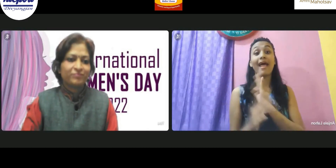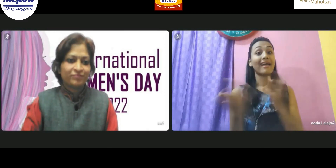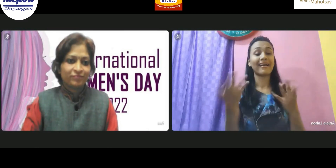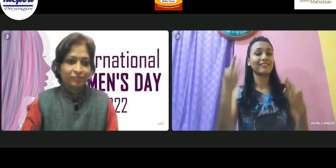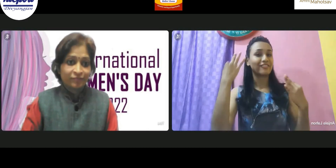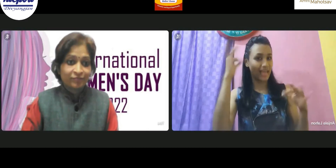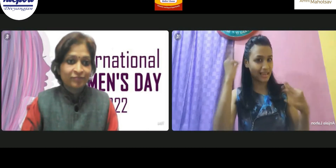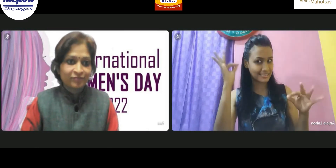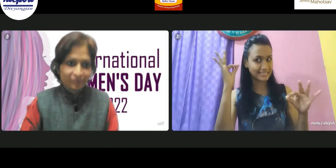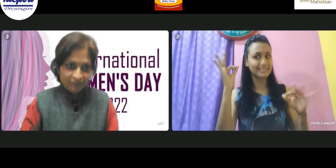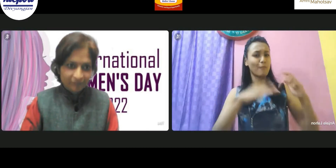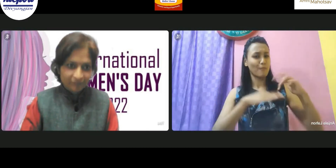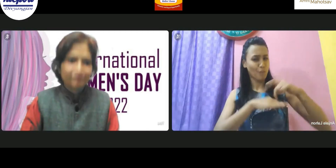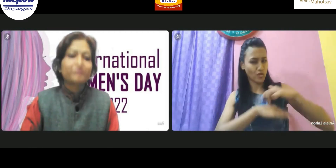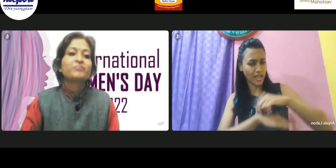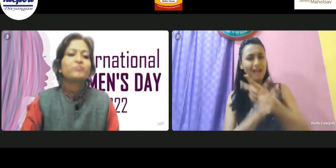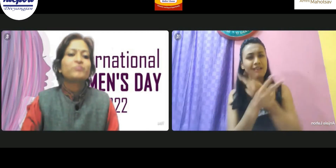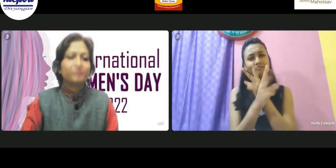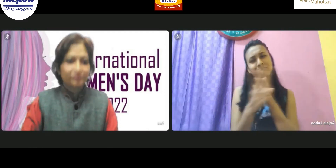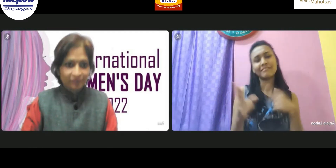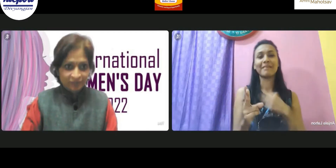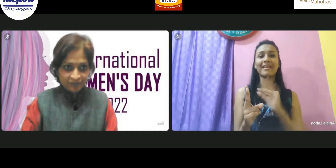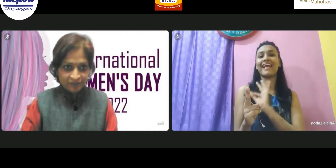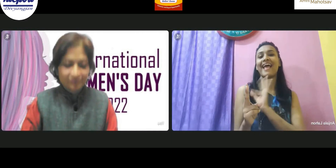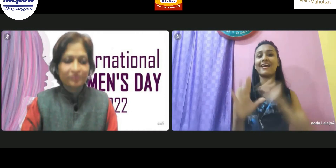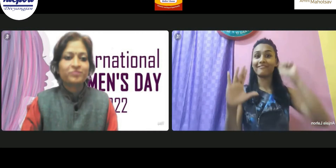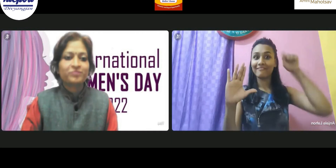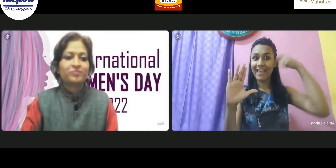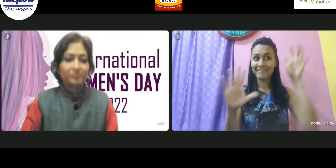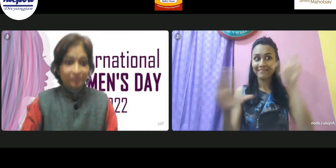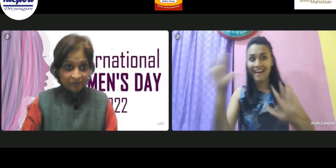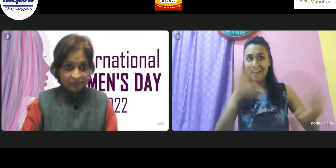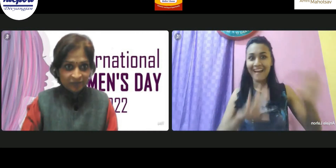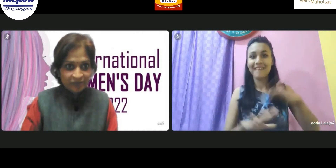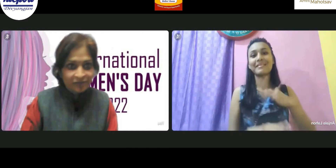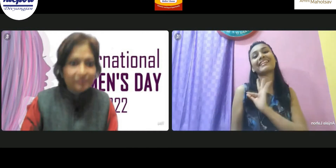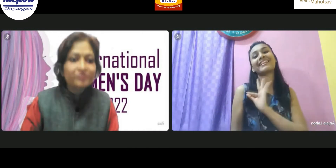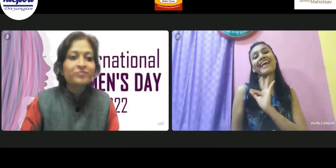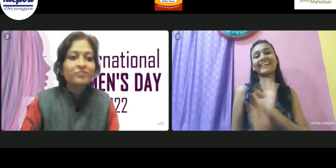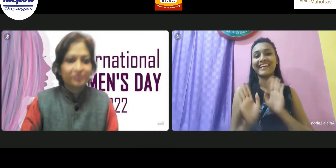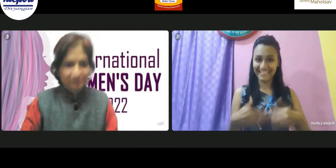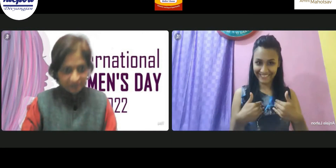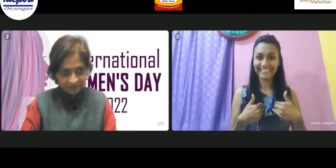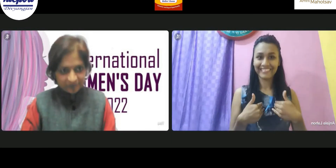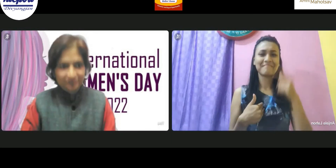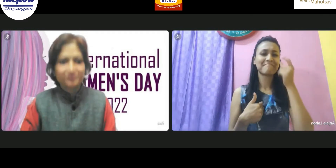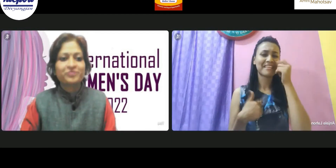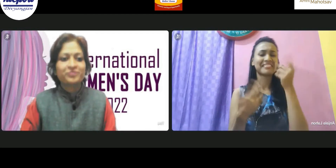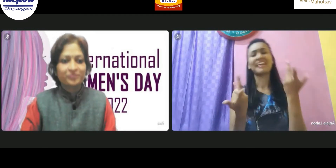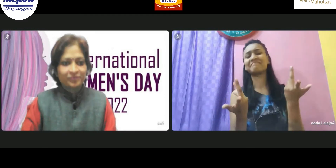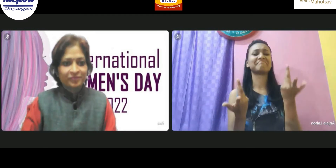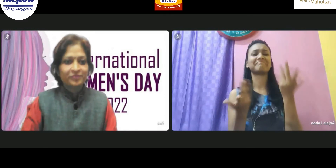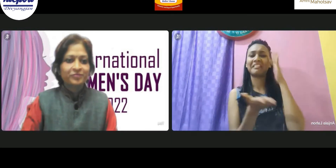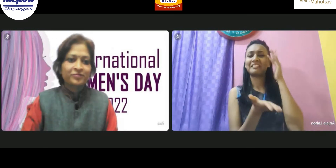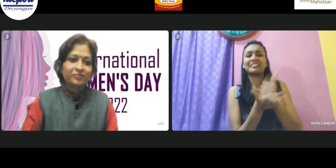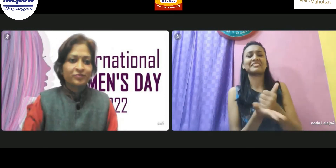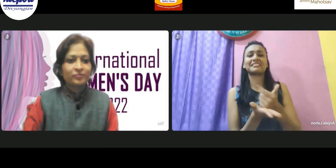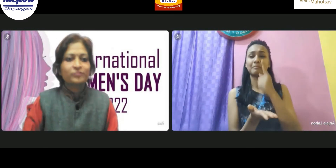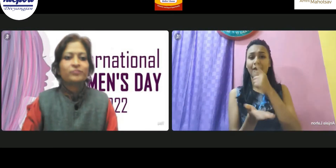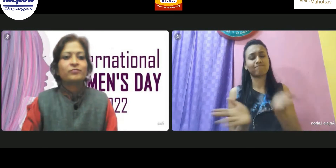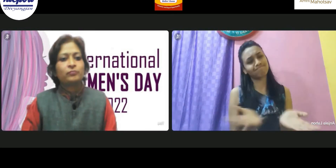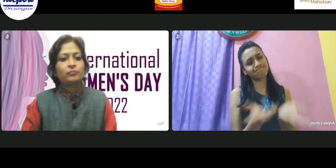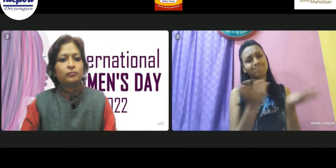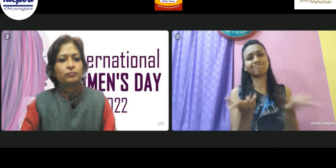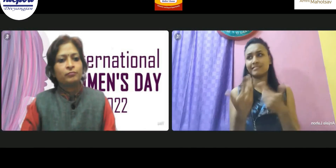मॉडलिंग, वीडियो में एक्टिंग करना, इस तरह की चीजें ज्यादा पसंद थी। पापा ने ज्यादा कुछ नहीं कहा, लेकिन